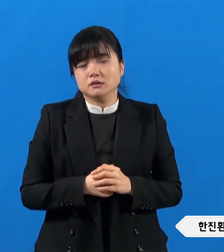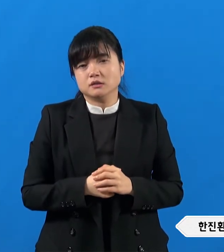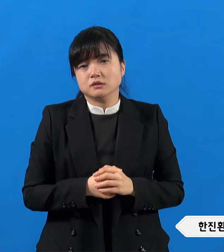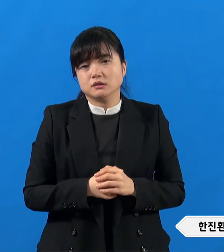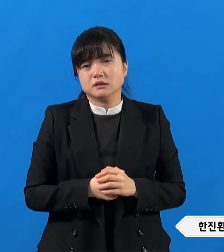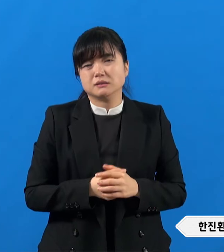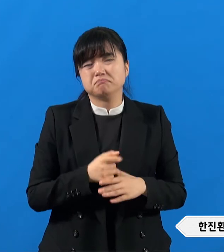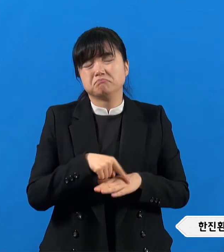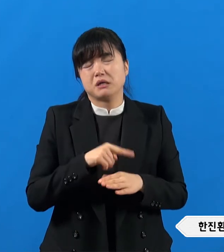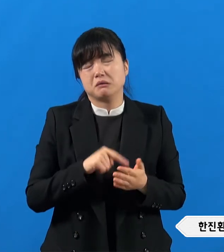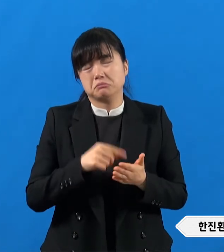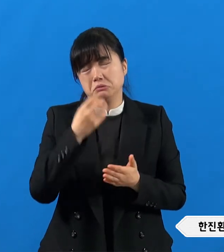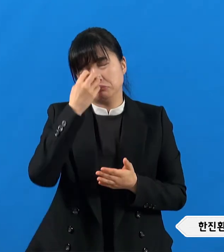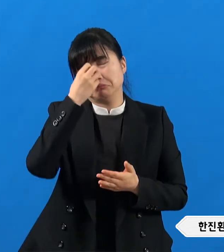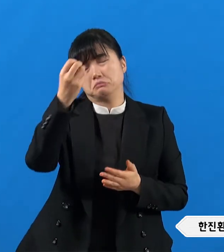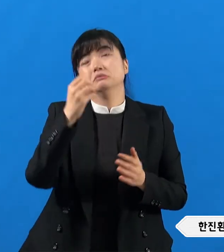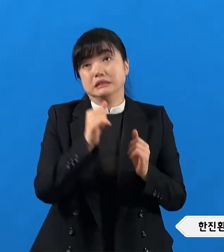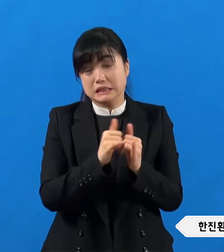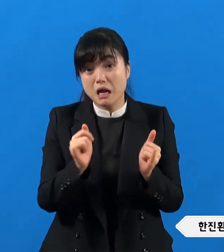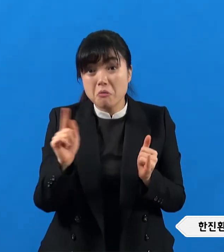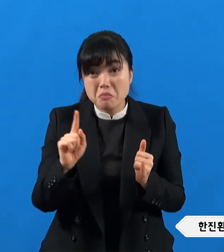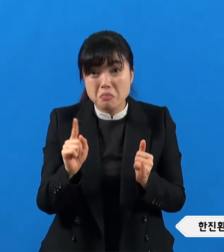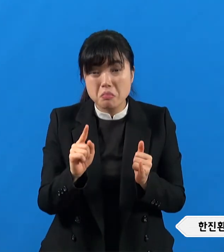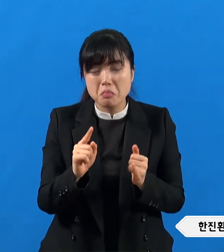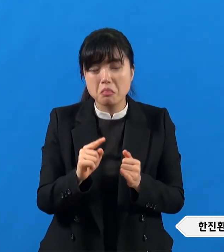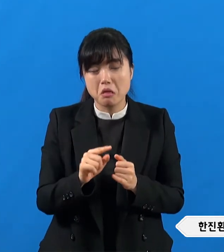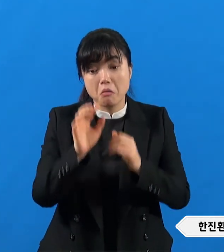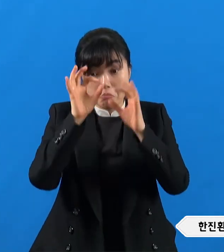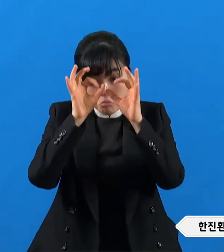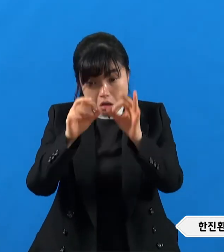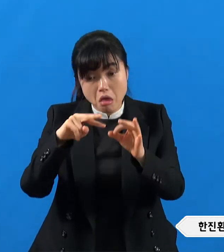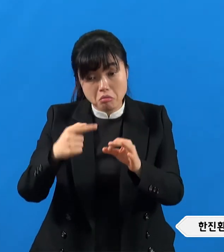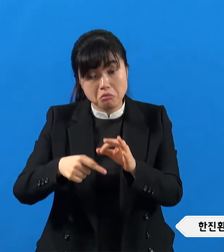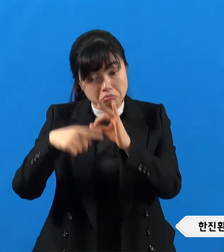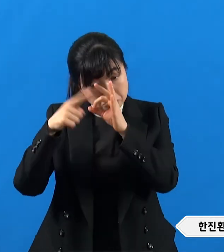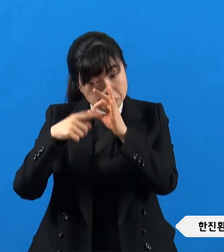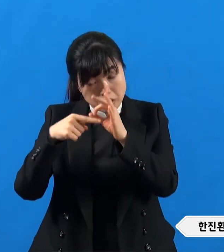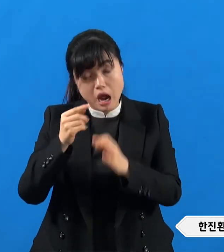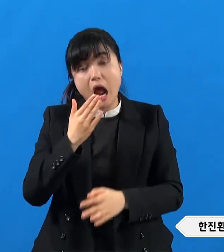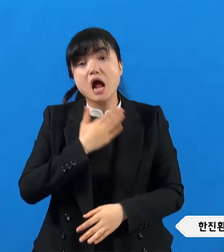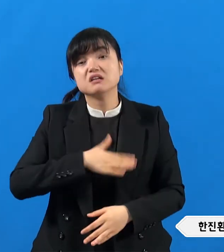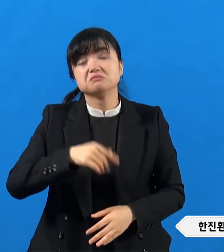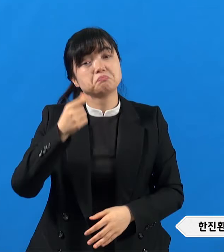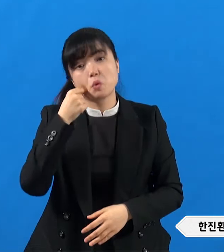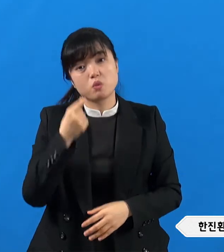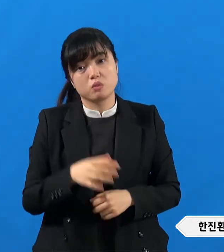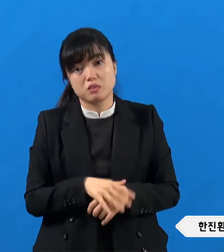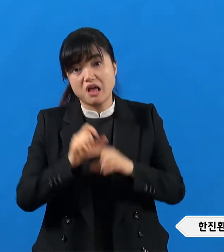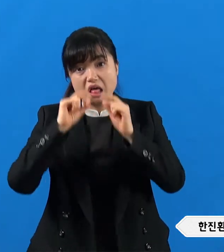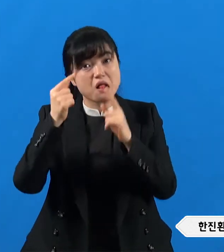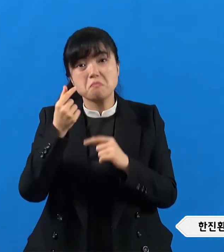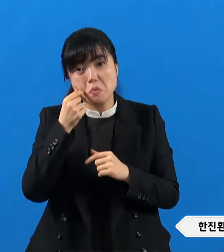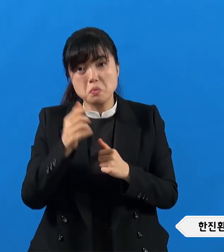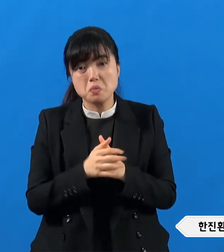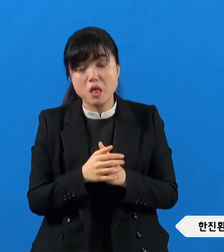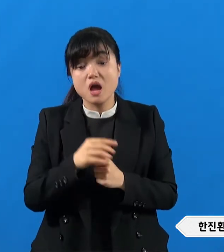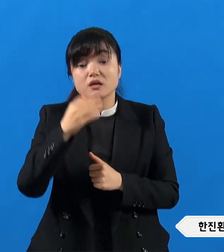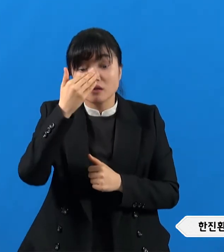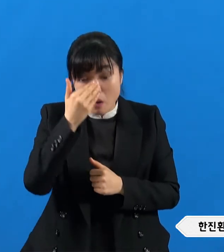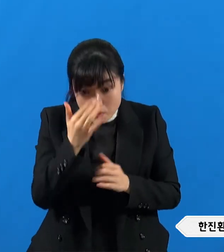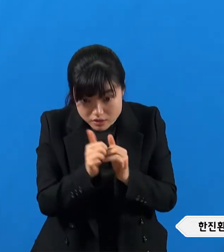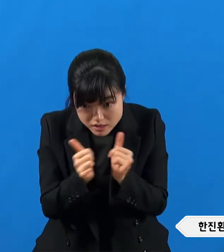마음이 교만한 사람은 아무리 보기는 보아도 알지 못하도록 하기 위해서, 마음이 겸손한 사람들에게는